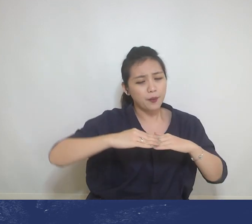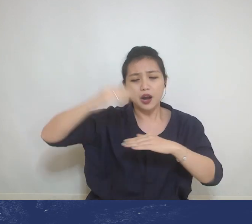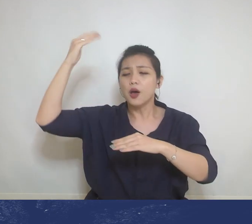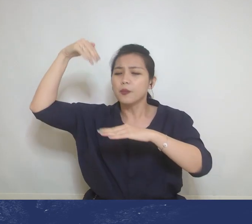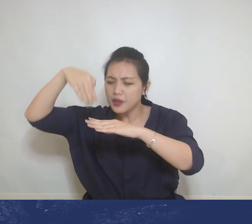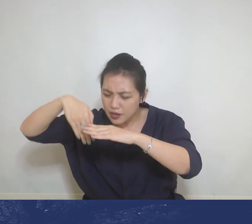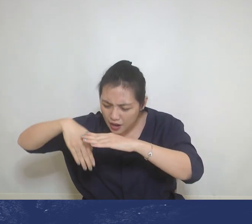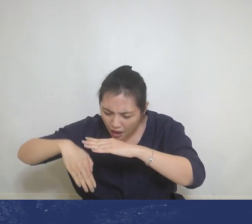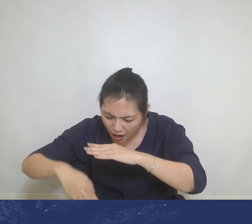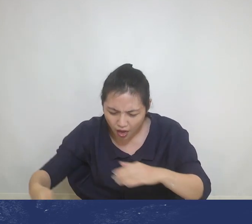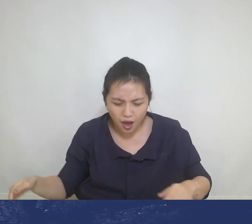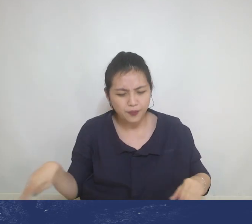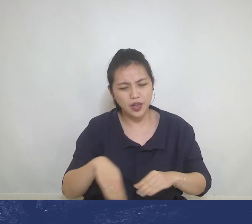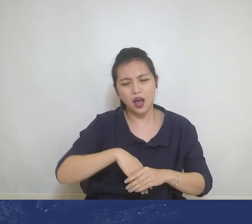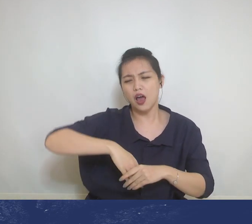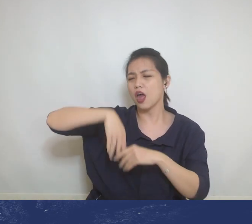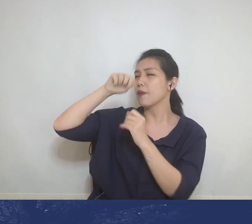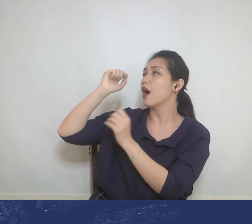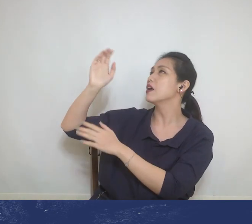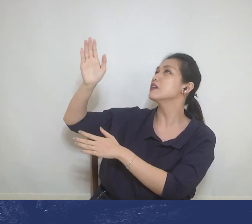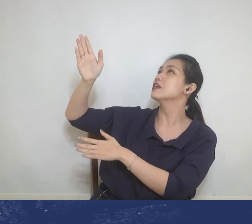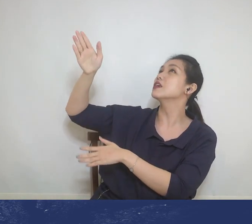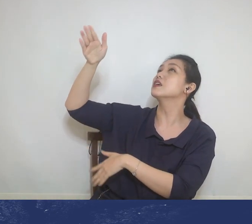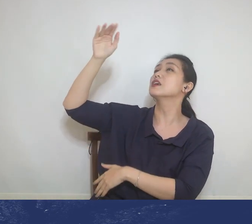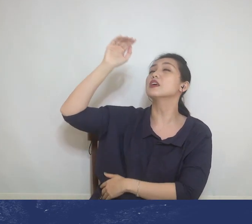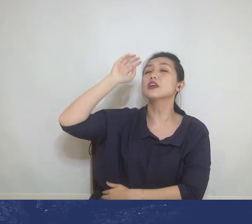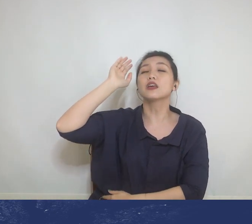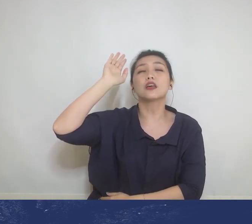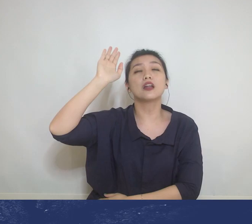lagi dalam hadirat-Mu Tuhan.